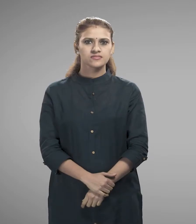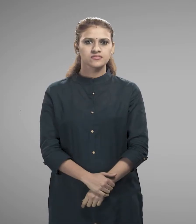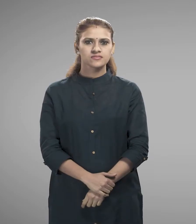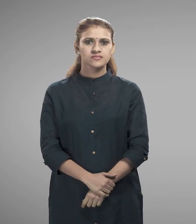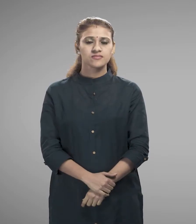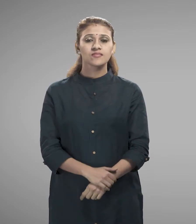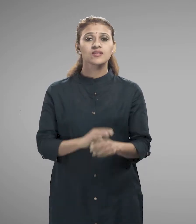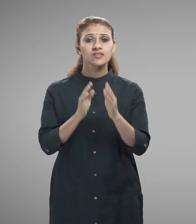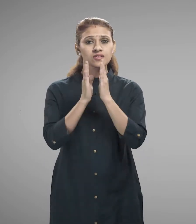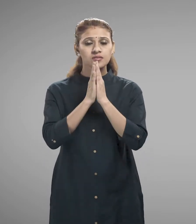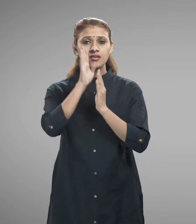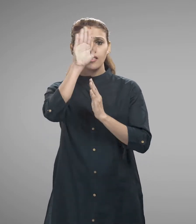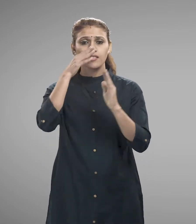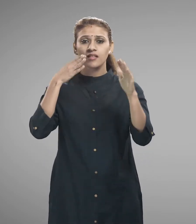मंदिर में प्रवेश मत करो,